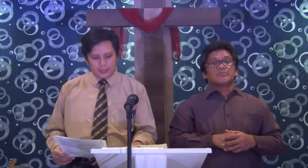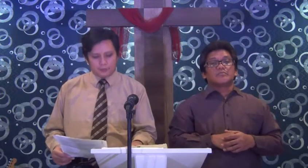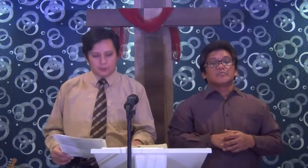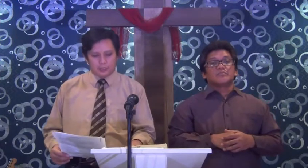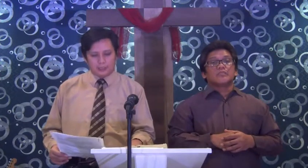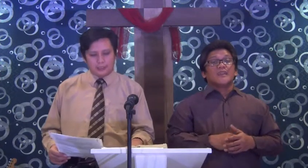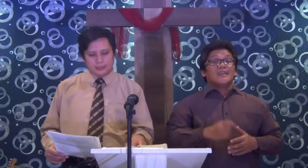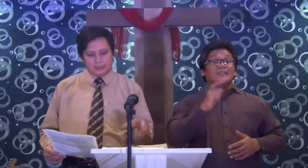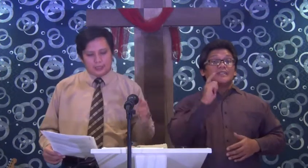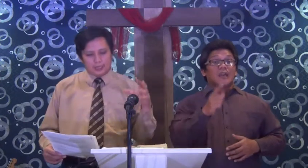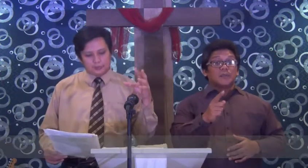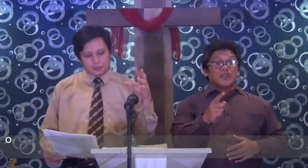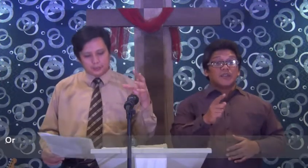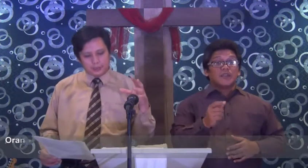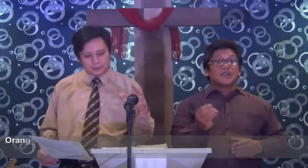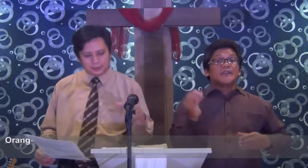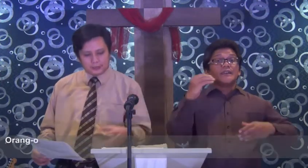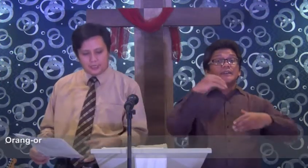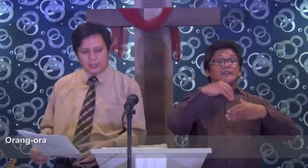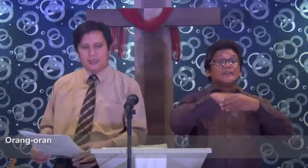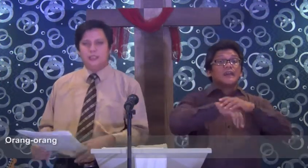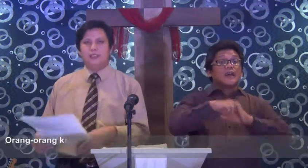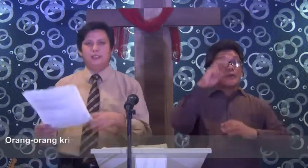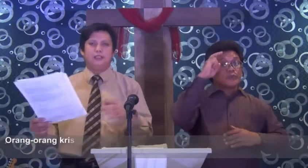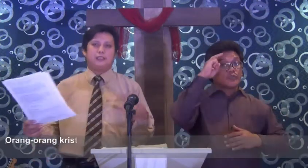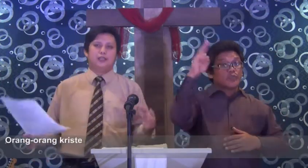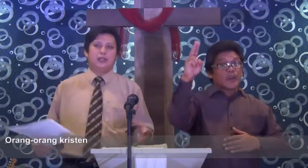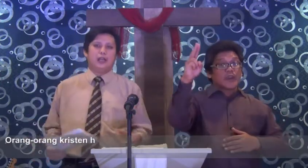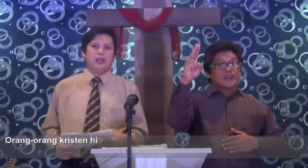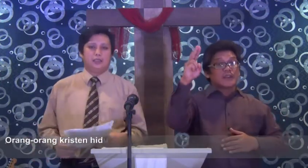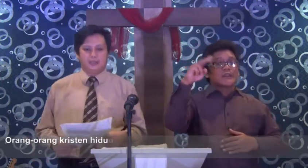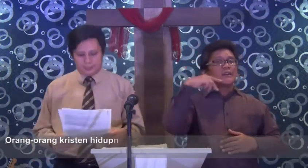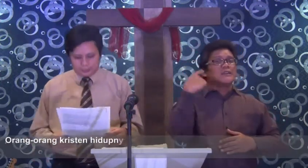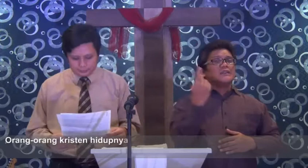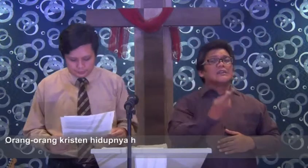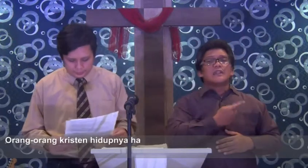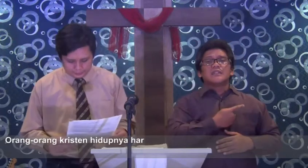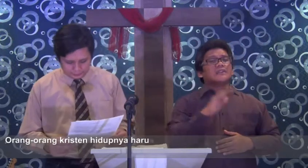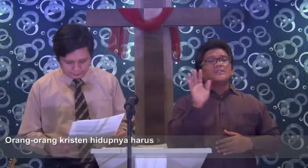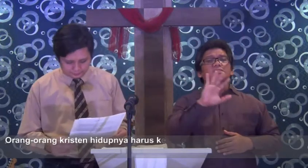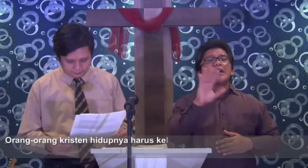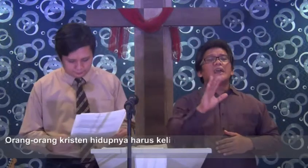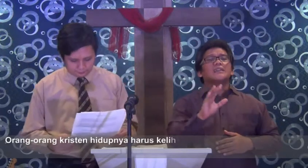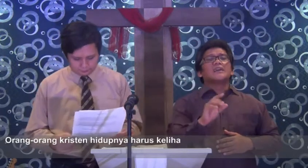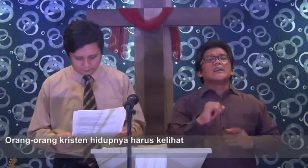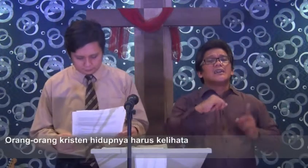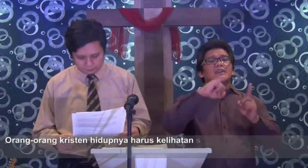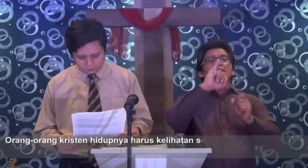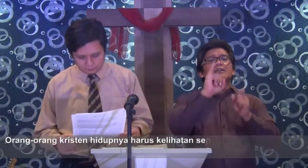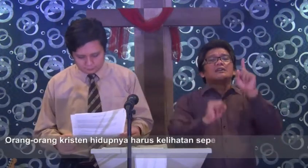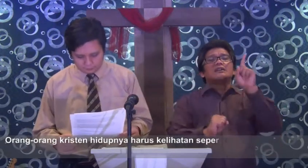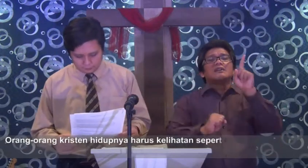Tapi di dalam Tuhan, kita harus hidup tidak bercela di tengah-tengah angkatan yang jahat ini.